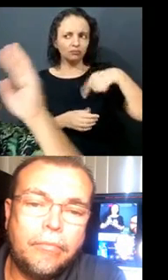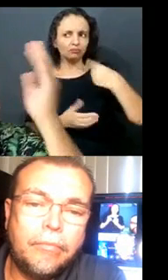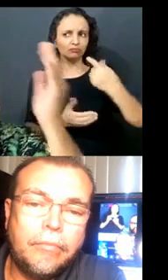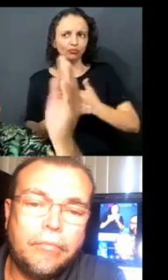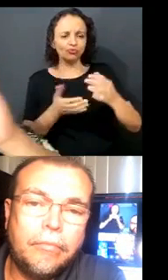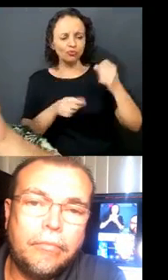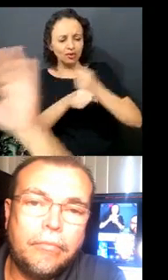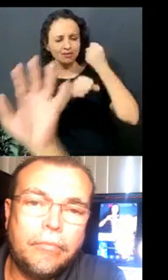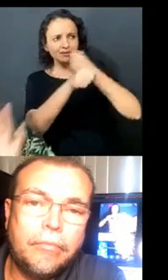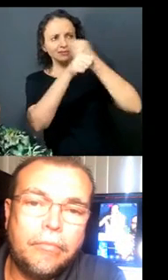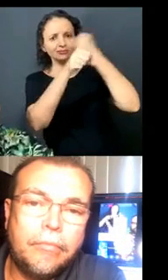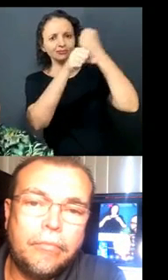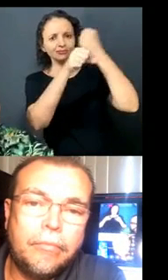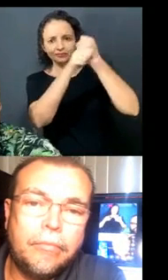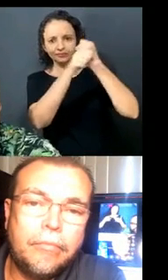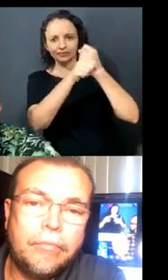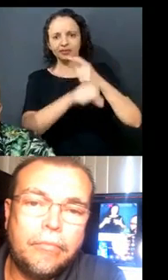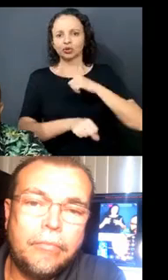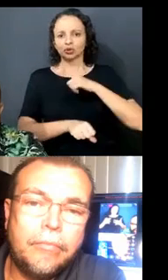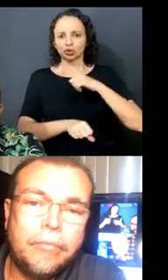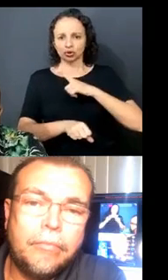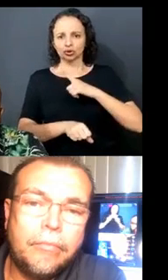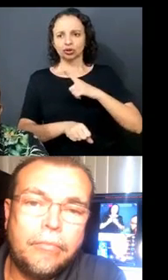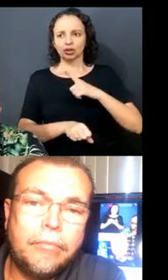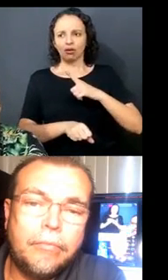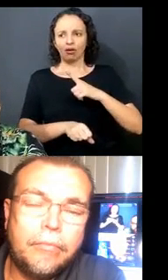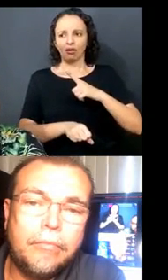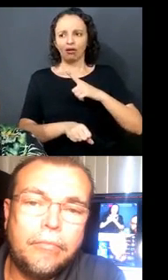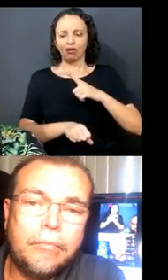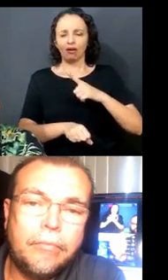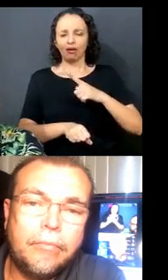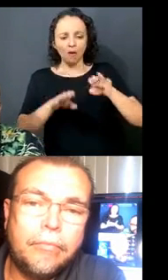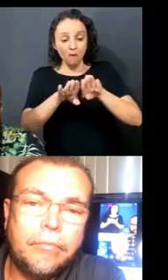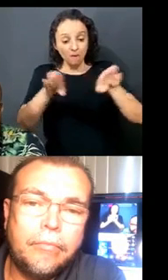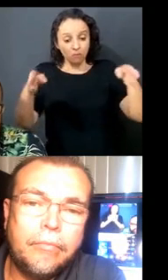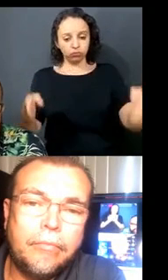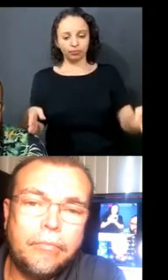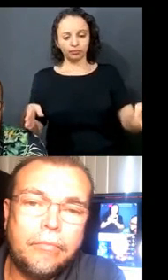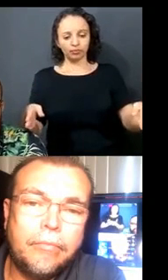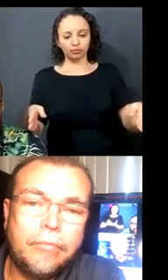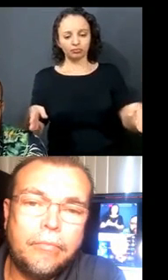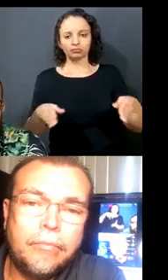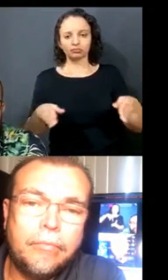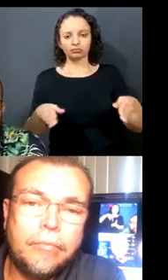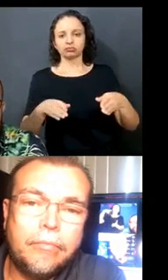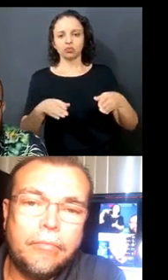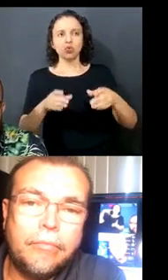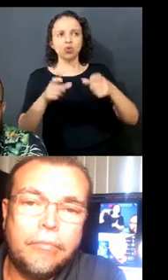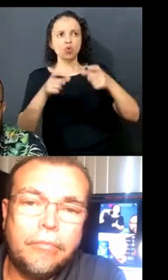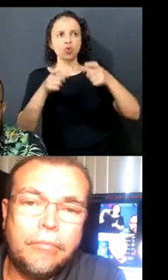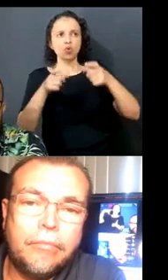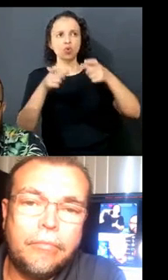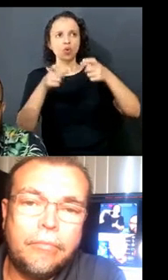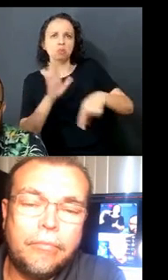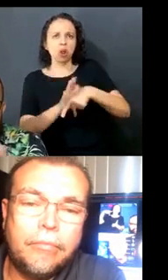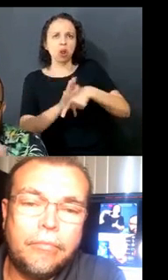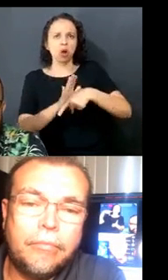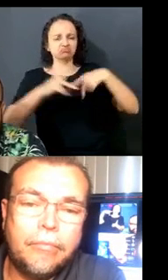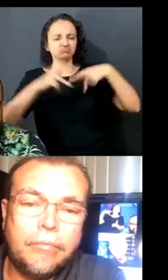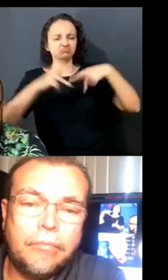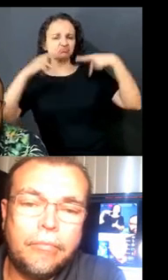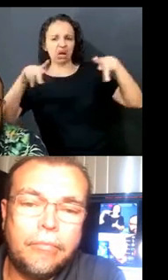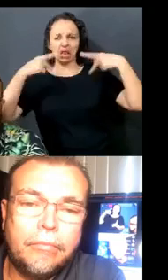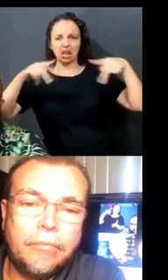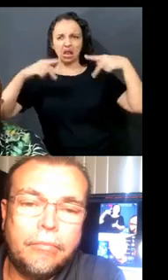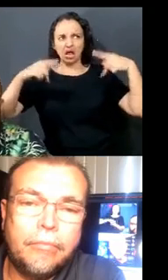a arquitetura tinha uma abóbada para projetar. Depois inventou-se, né, o megafone, o microfone. Você